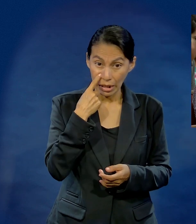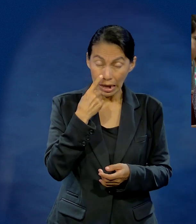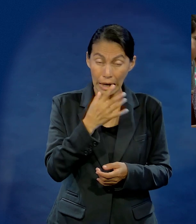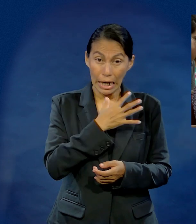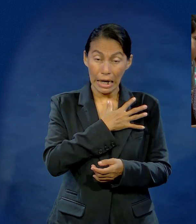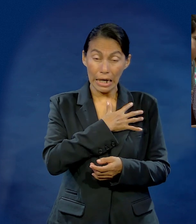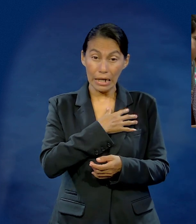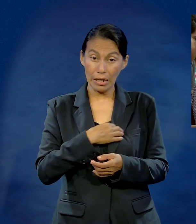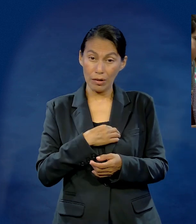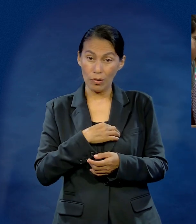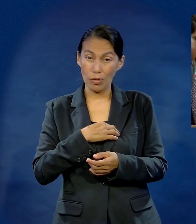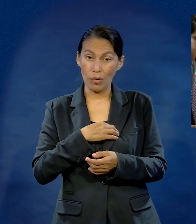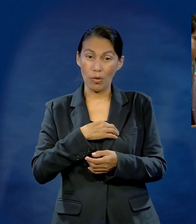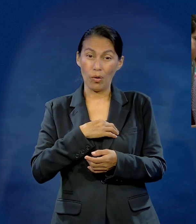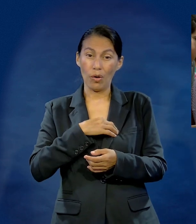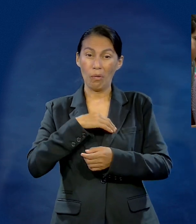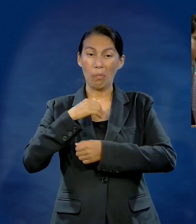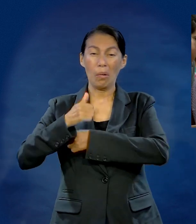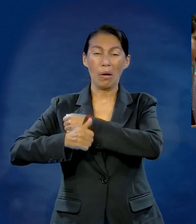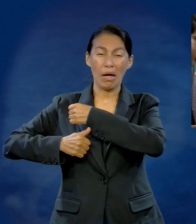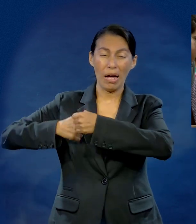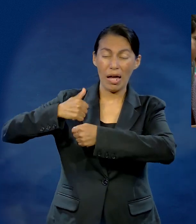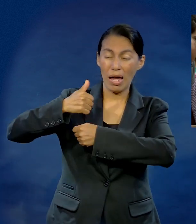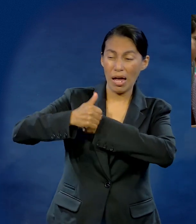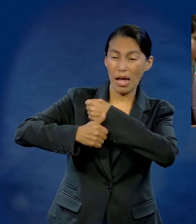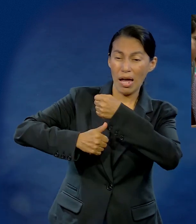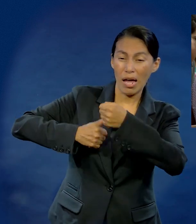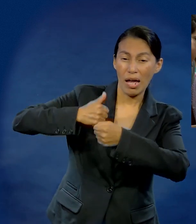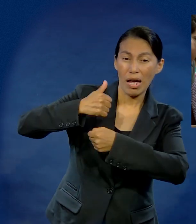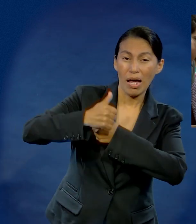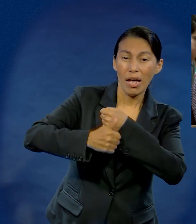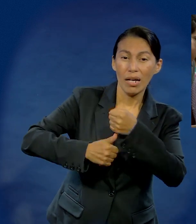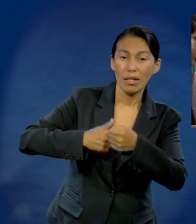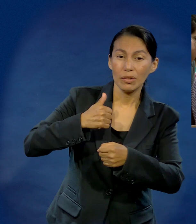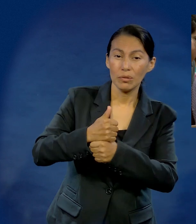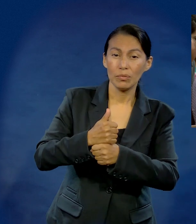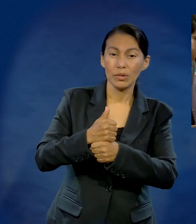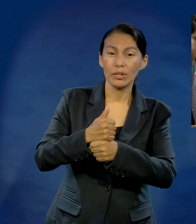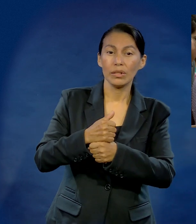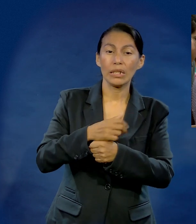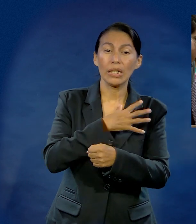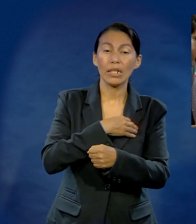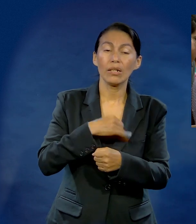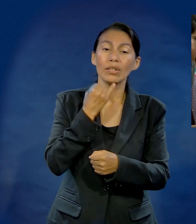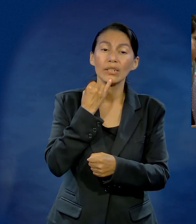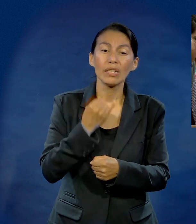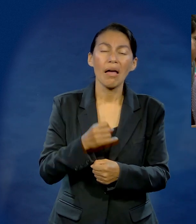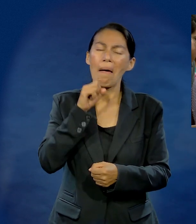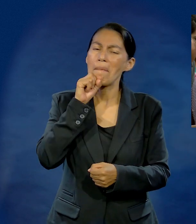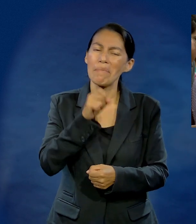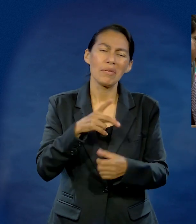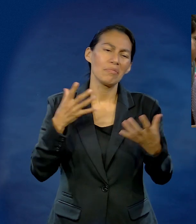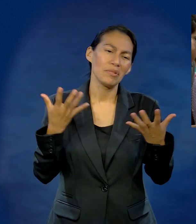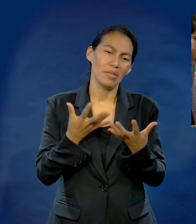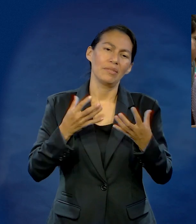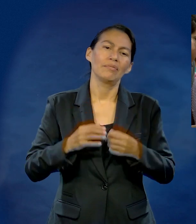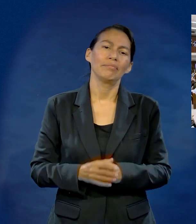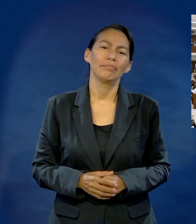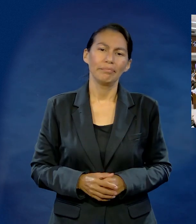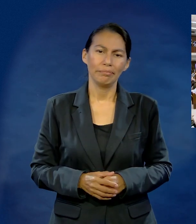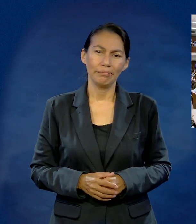ella es mi hermana. Le daba miedo decir, ella es mi esposa, porque pensaba, ¿qué cosa